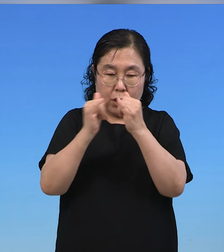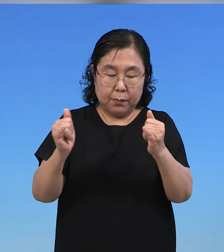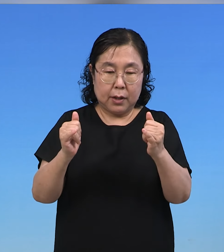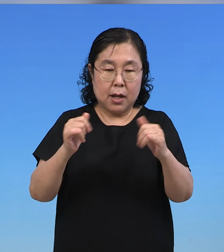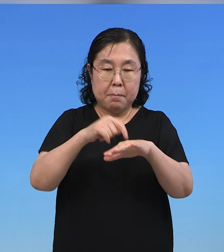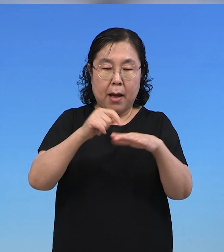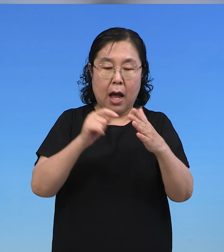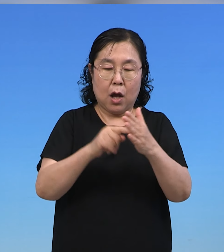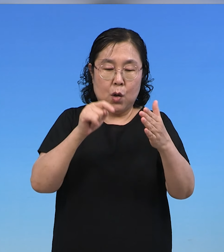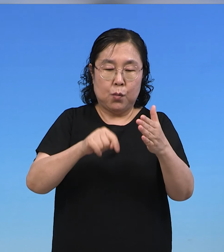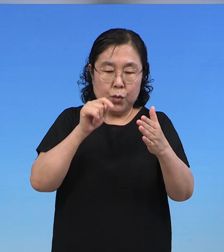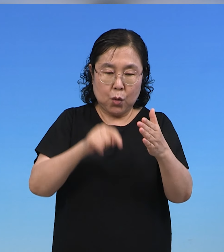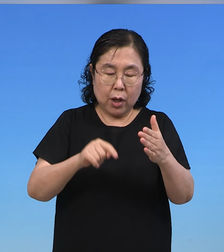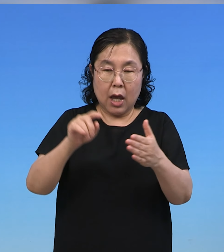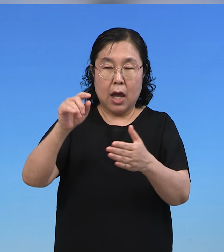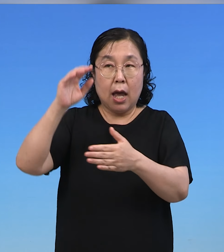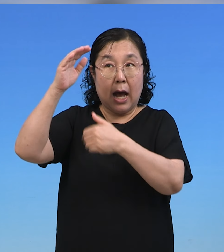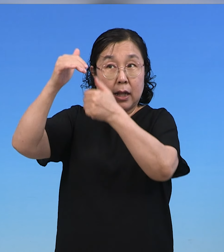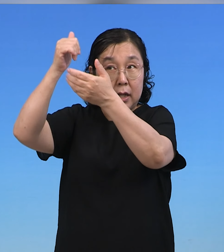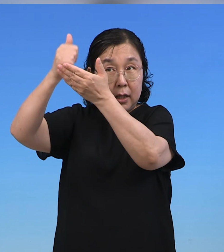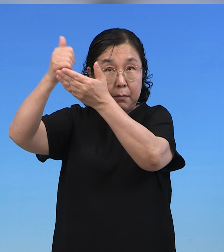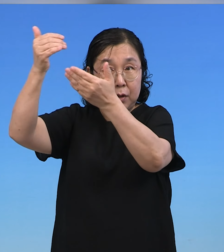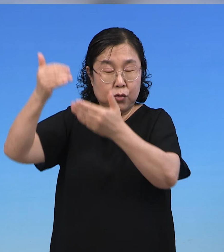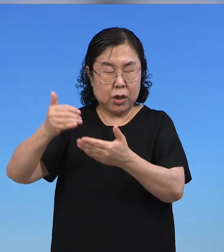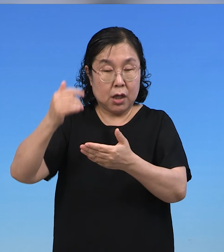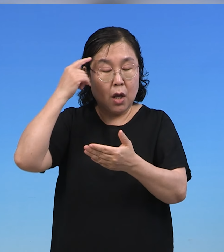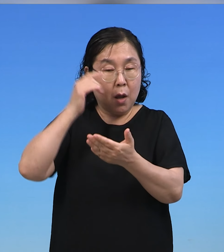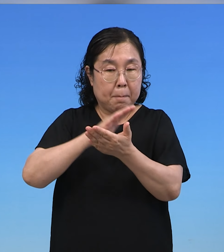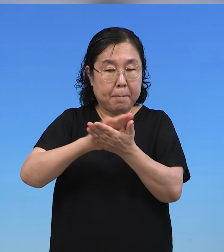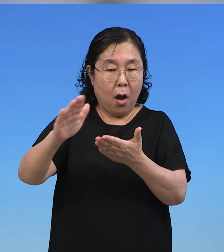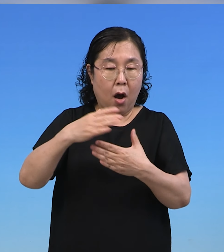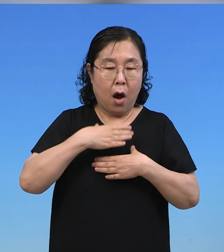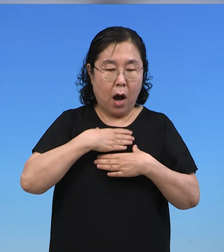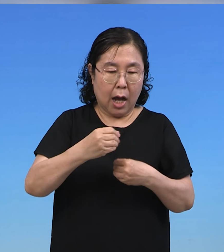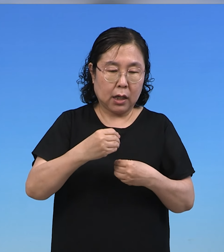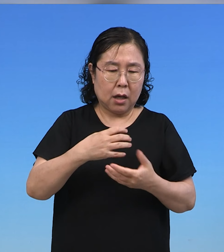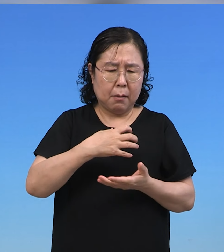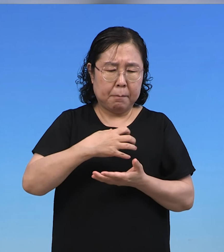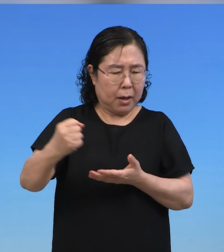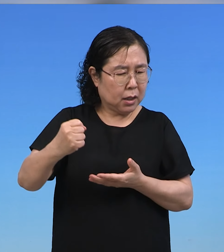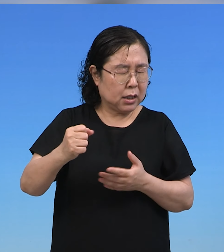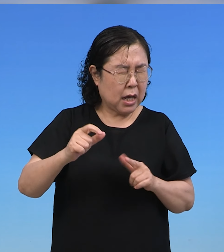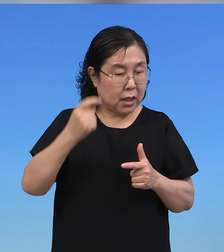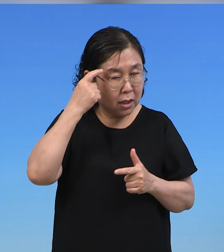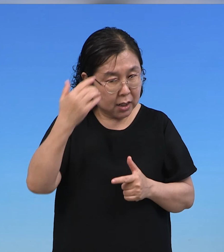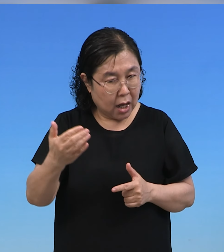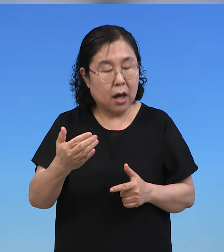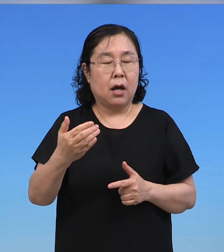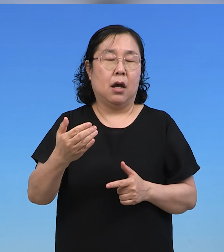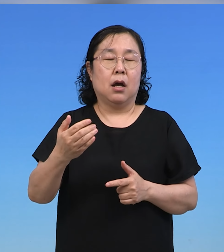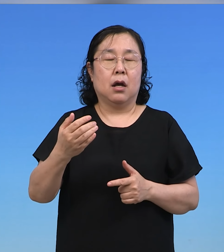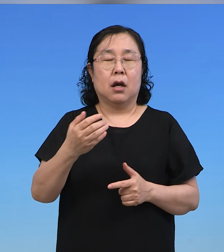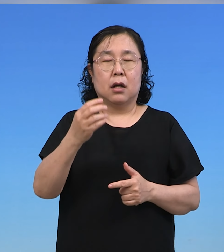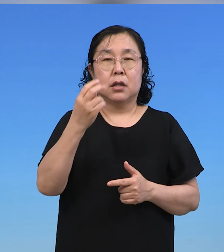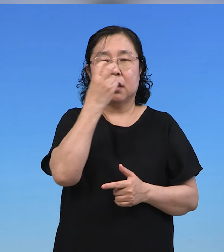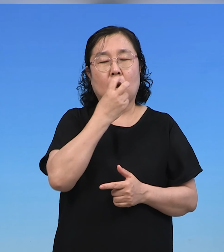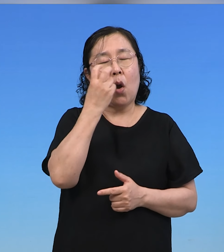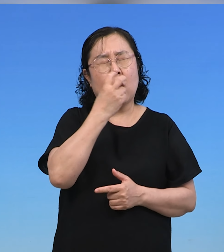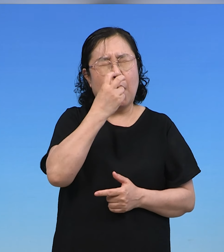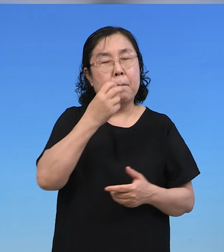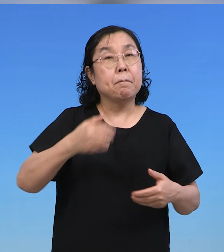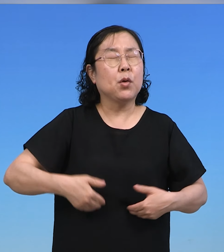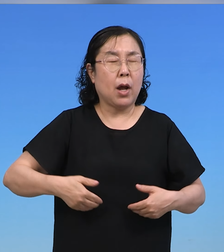아닌가? 이걸로 점검을 하라는 거예요. 사람하고 관계를 하든 뭐를 하든 모든 기준이